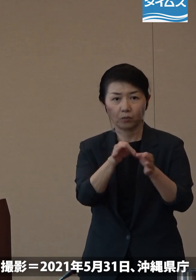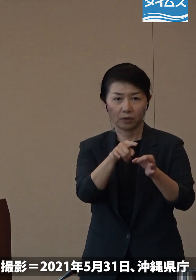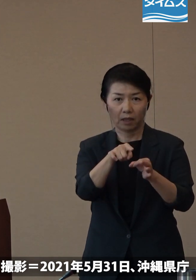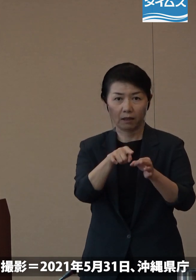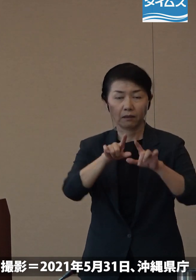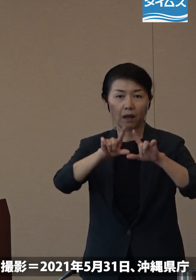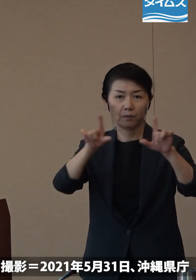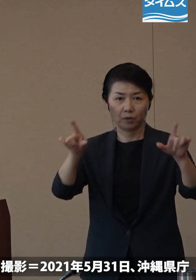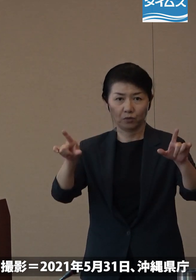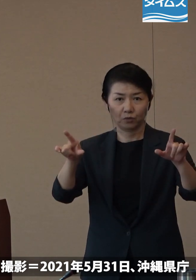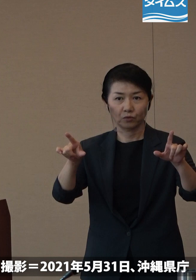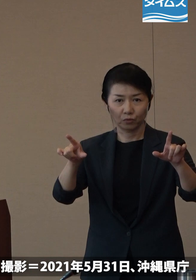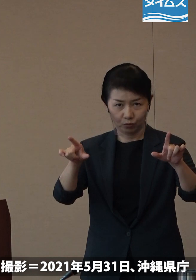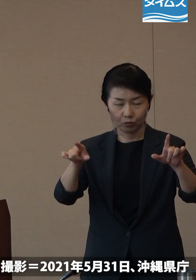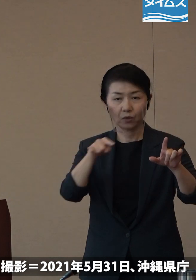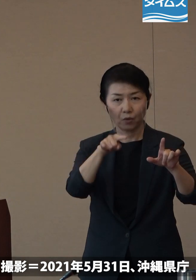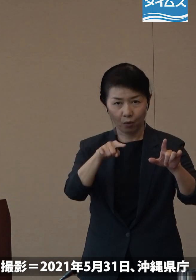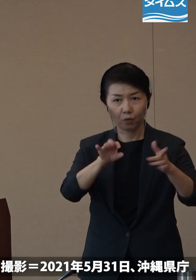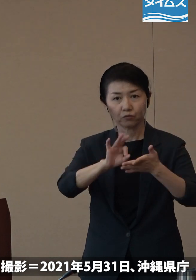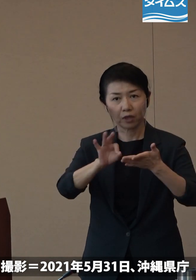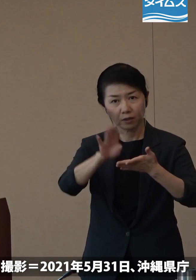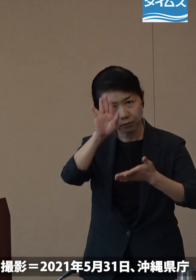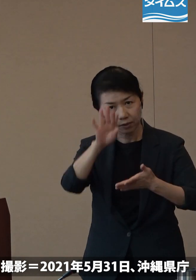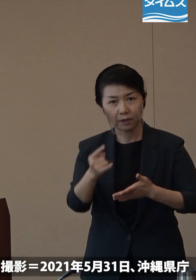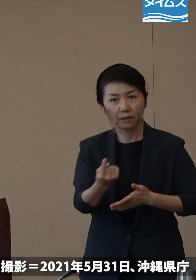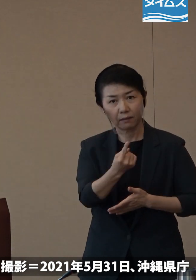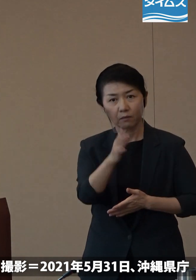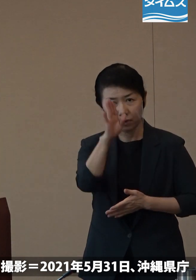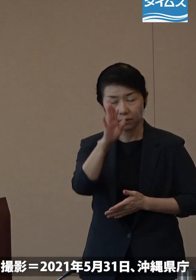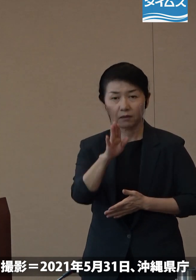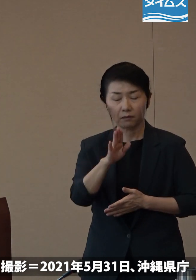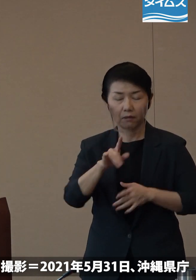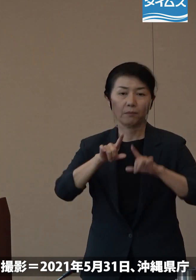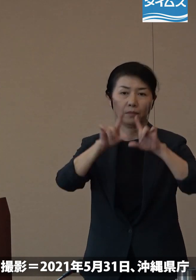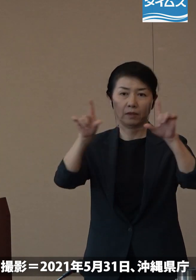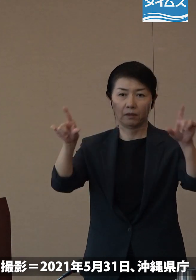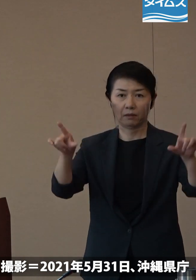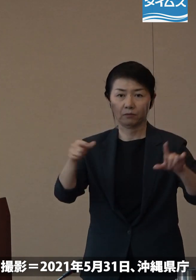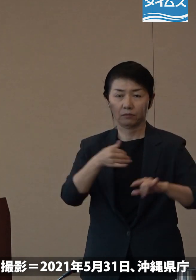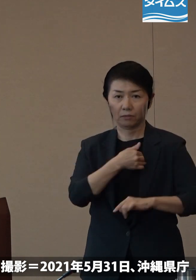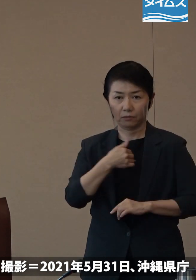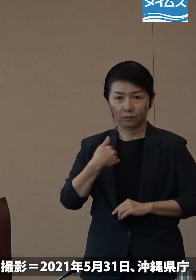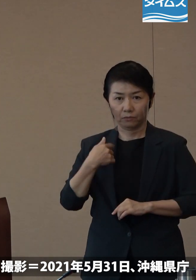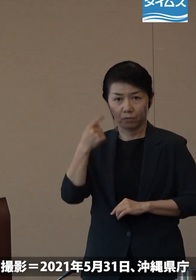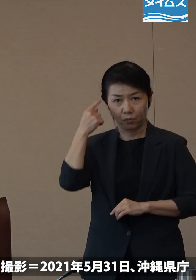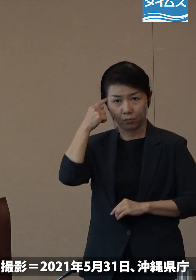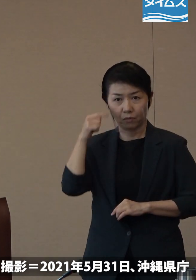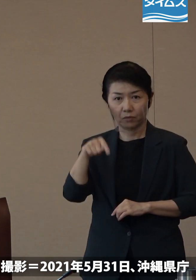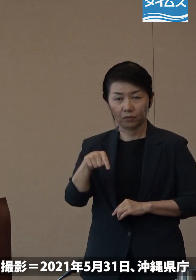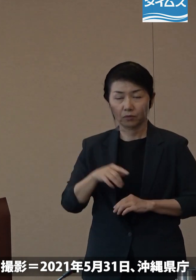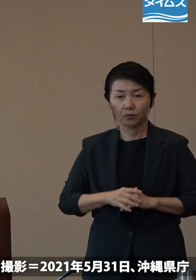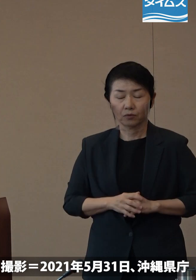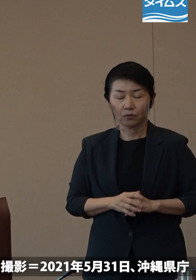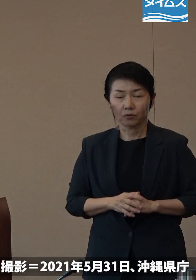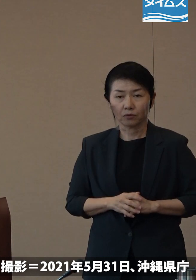ぜひそういうお店をご利用くださいということで言えるので、これが少しずつ